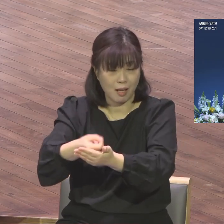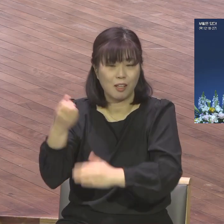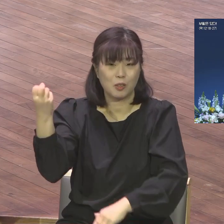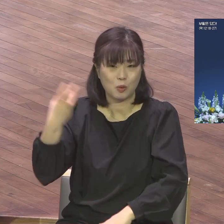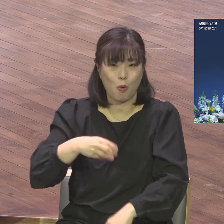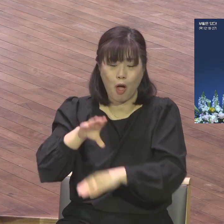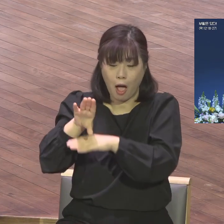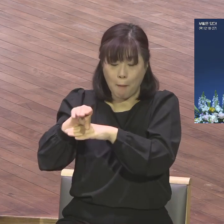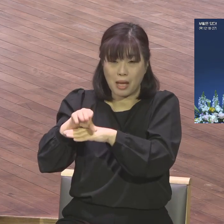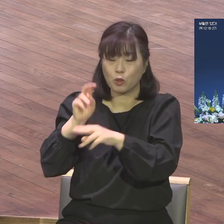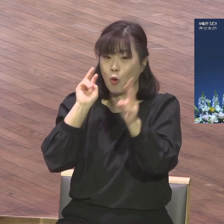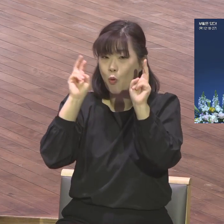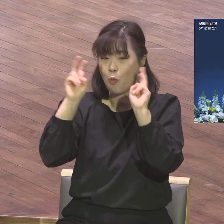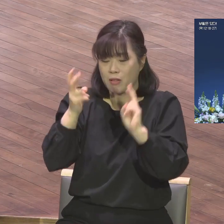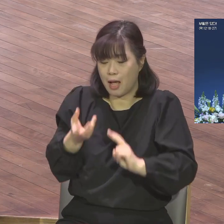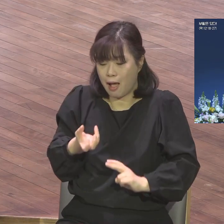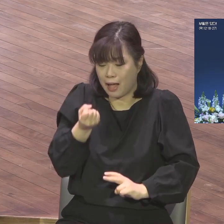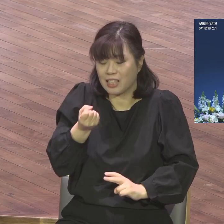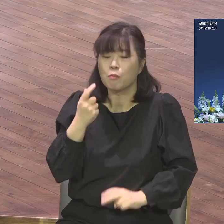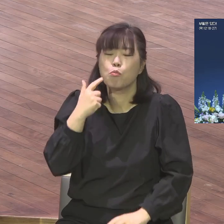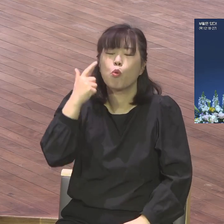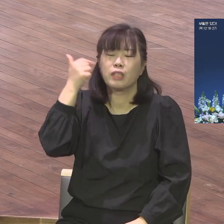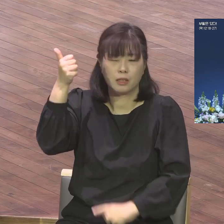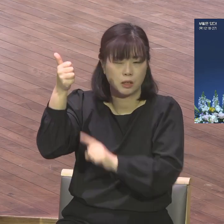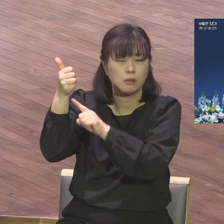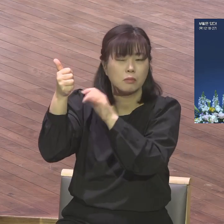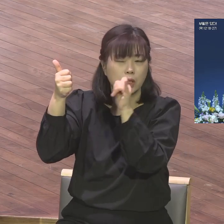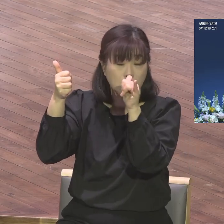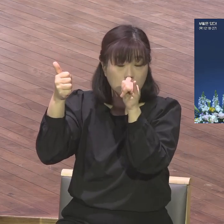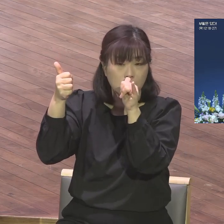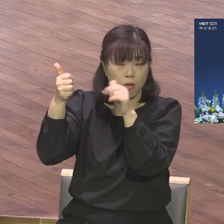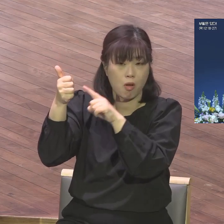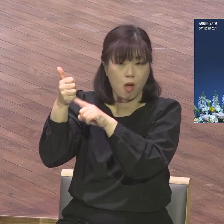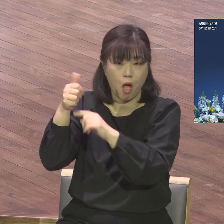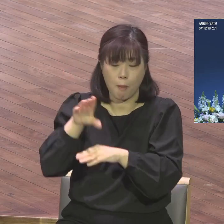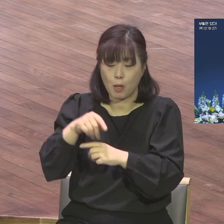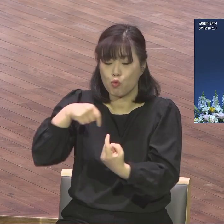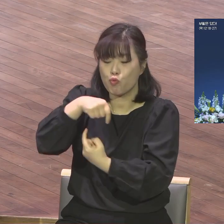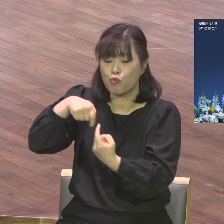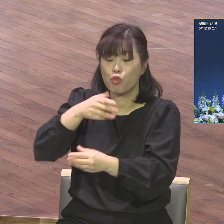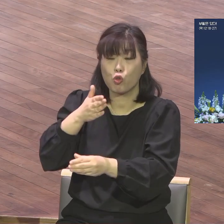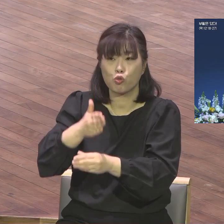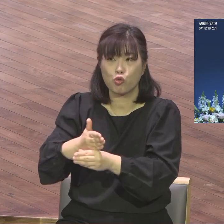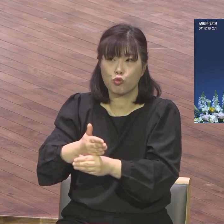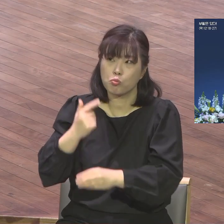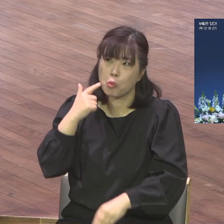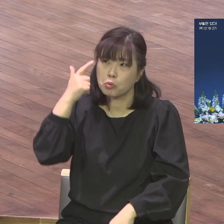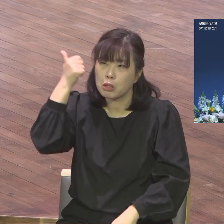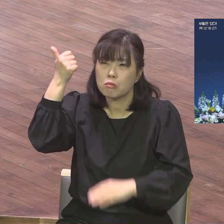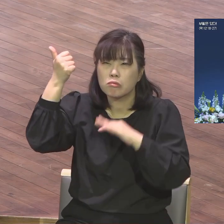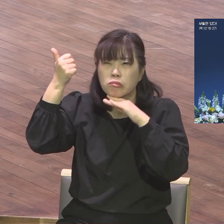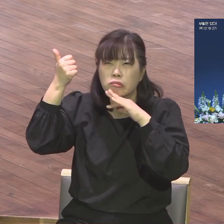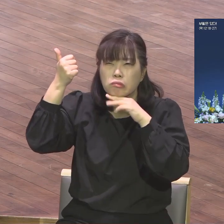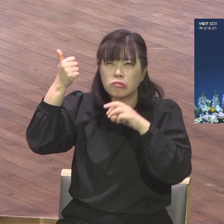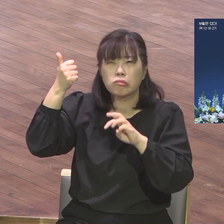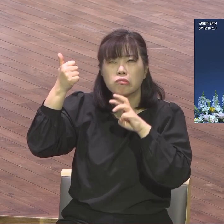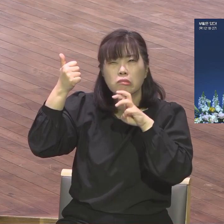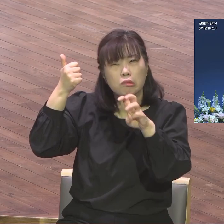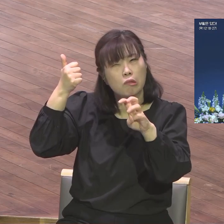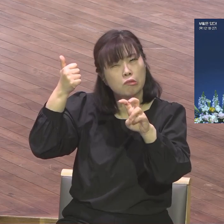방송하는 방송국을 가진 목사님 목사님 32살이라는데 한 55까지 돼